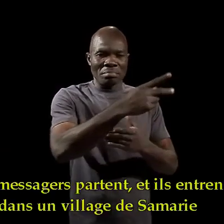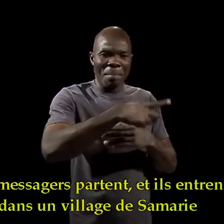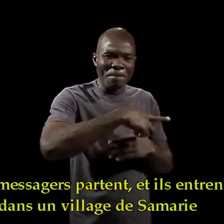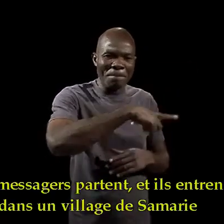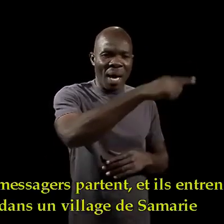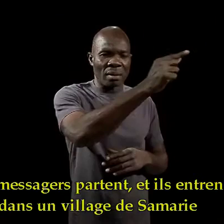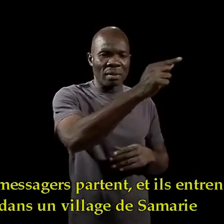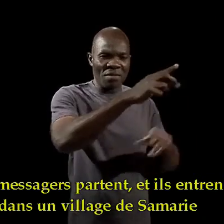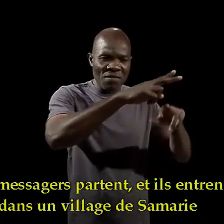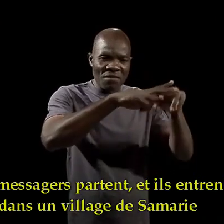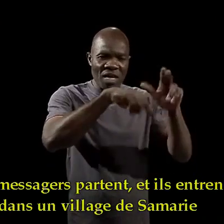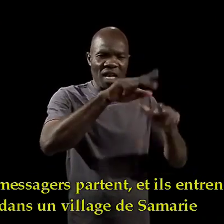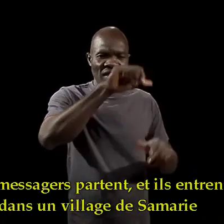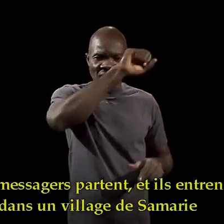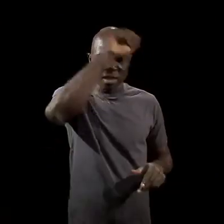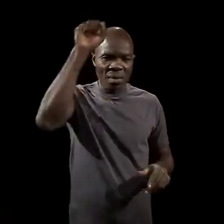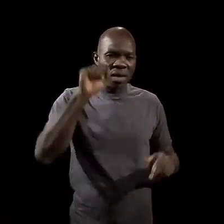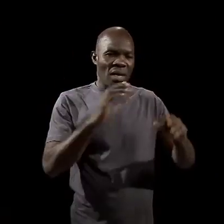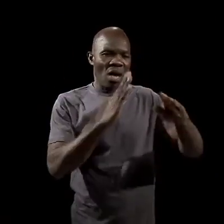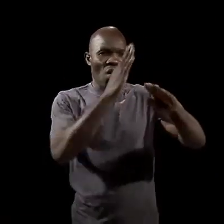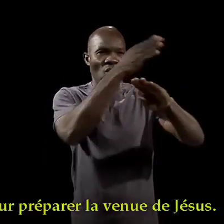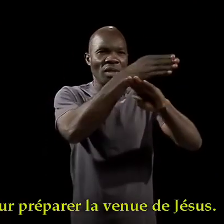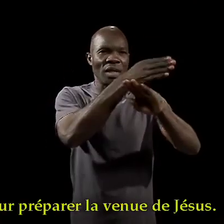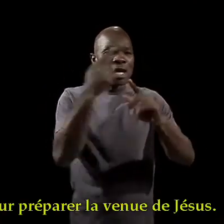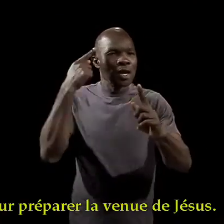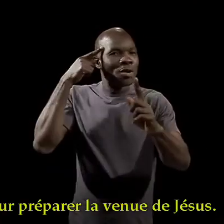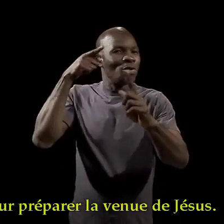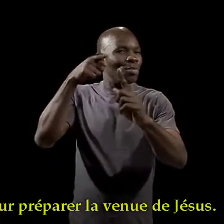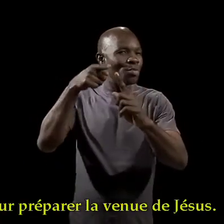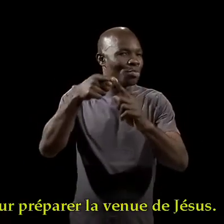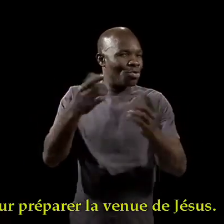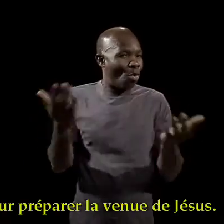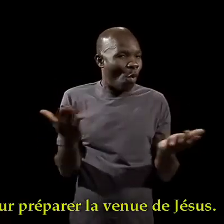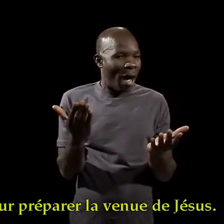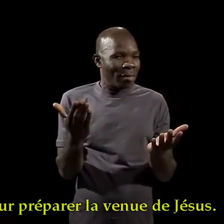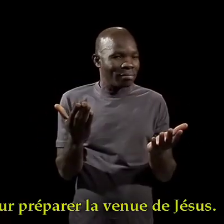Les messagers partent et ils entrent dans un village de Samarie pour préparer la venue de Jésus.